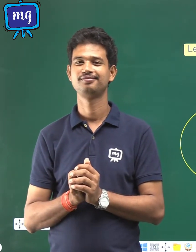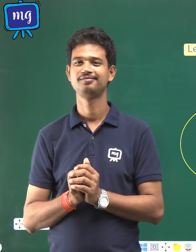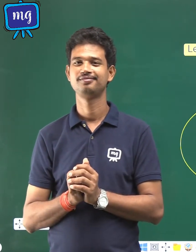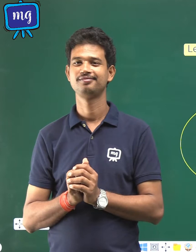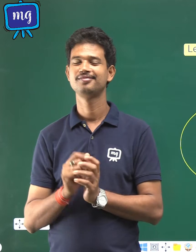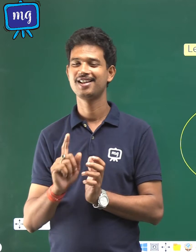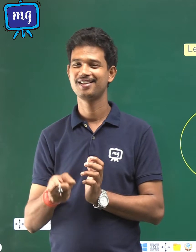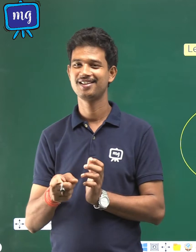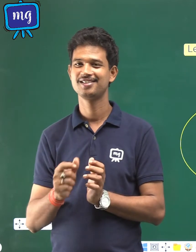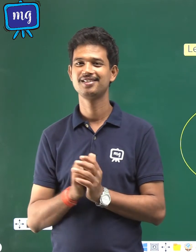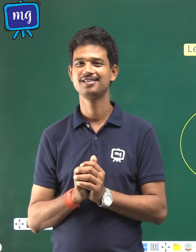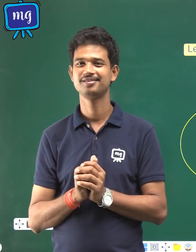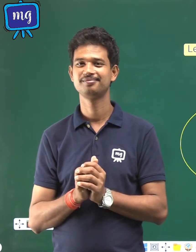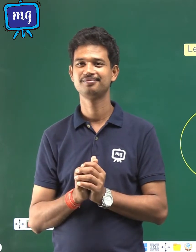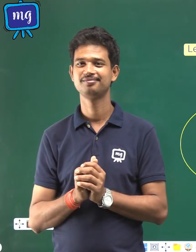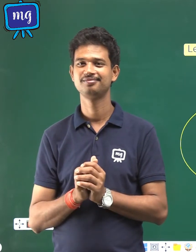This is